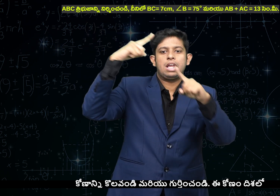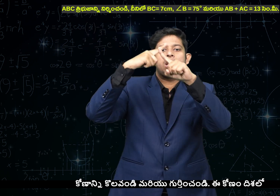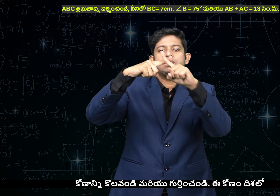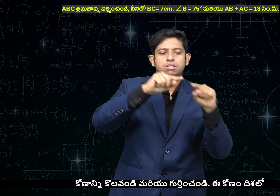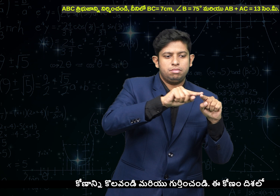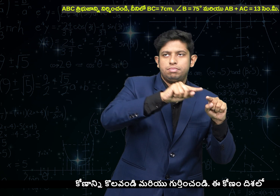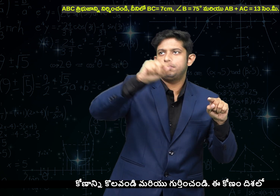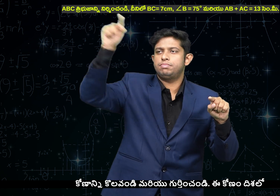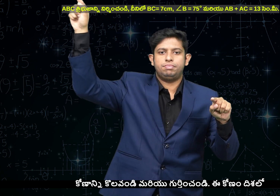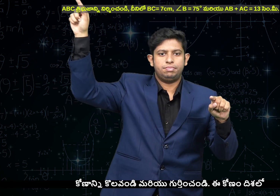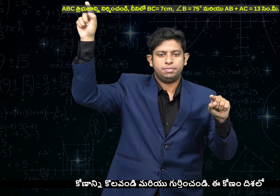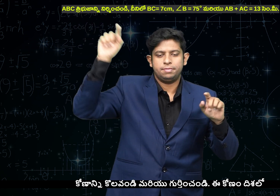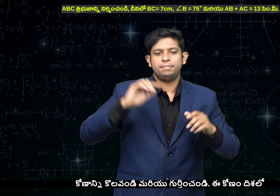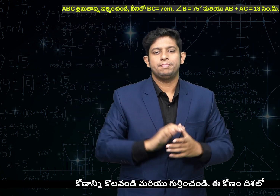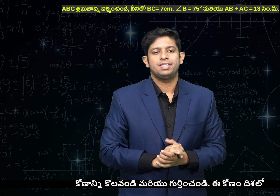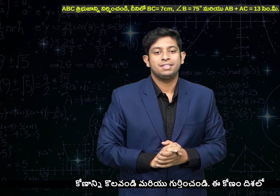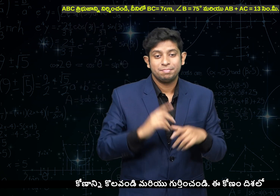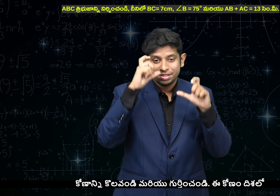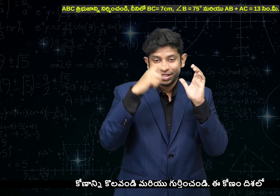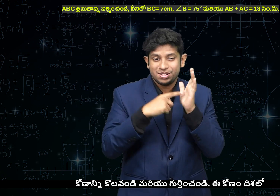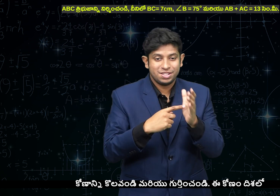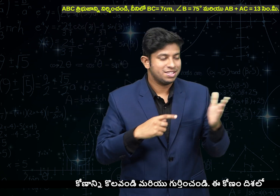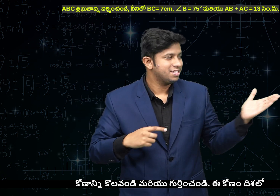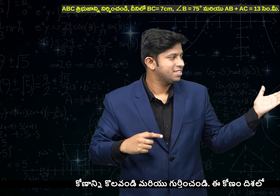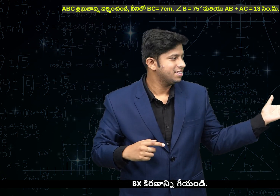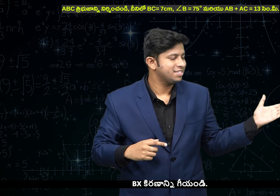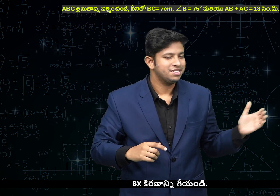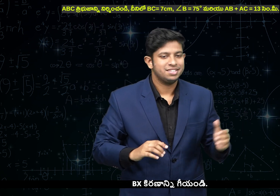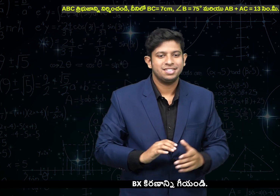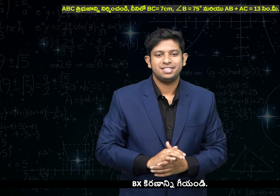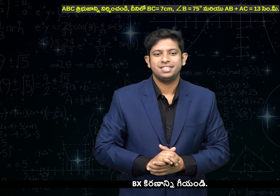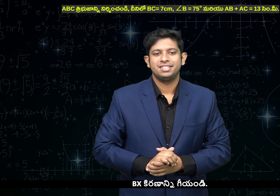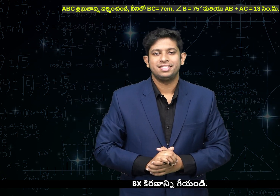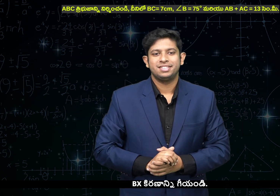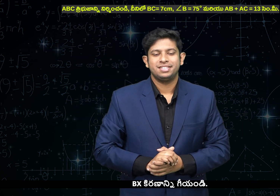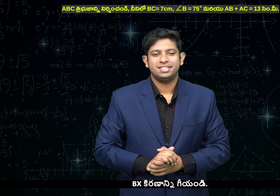మరియు గుర్తించండి. ఈ కోణం దిశలో బిఎక్స్ గీయండి.